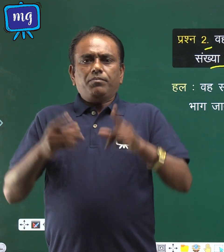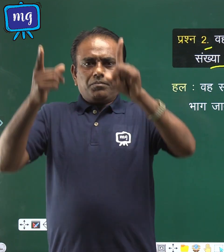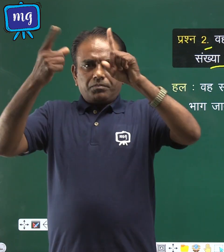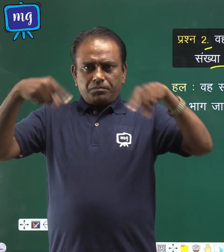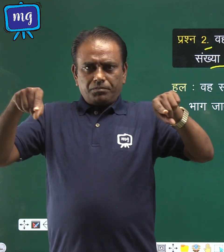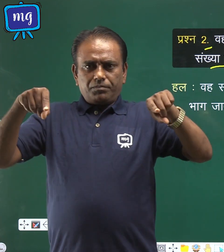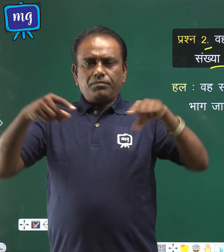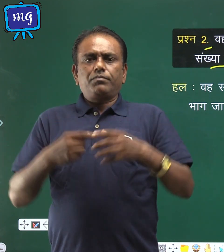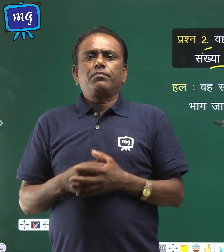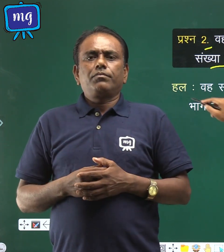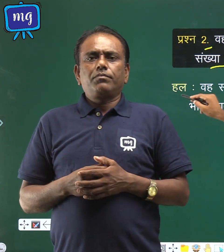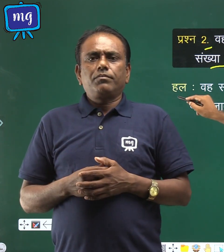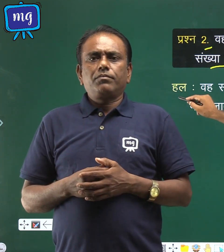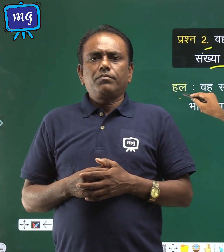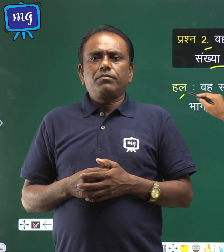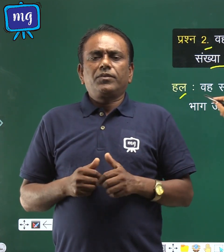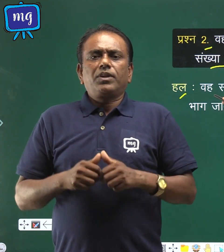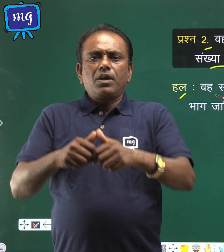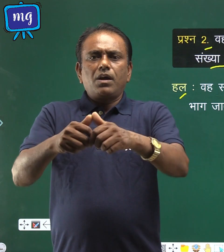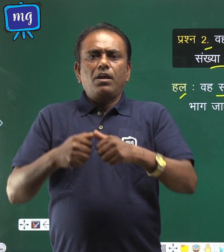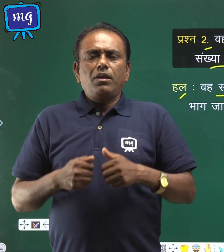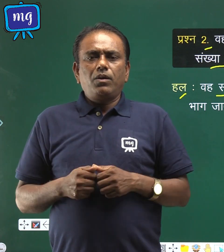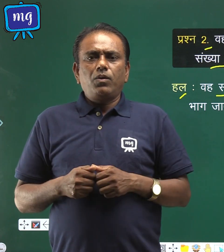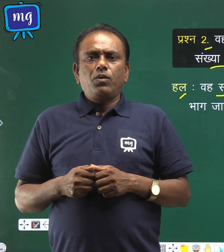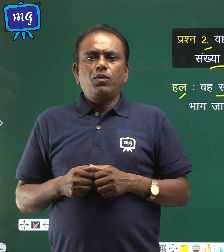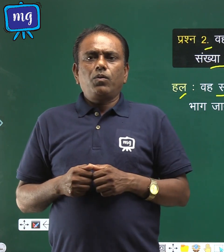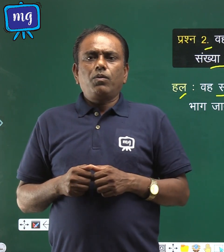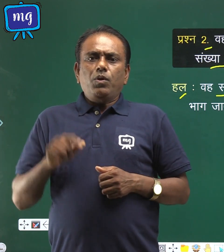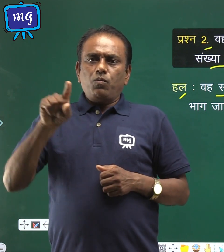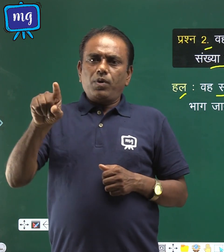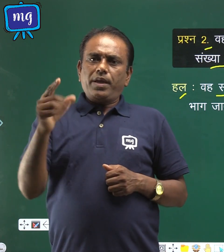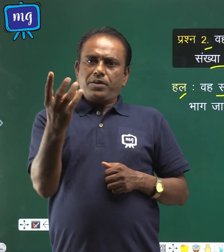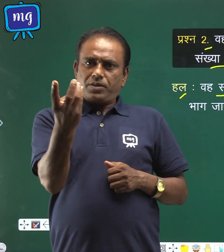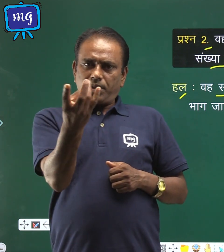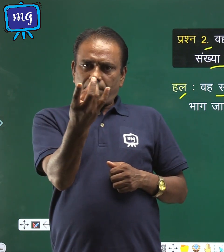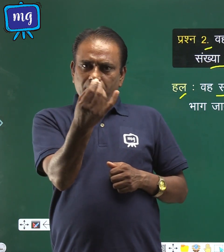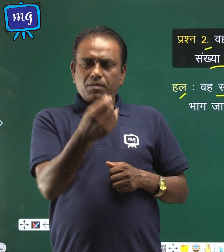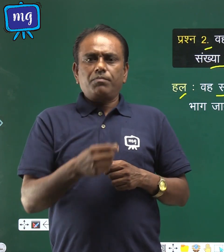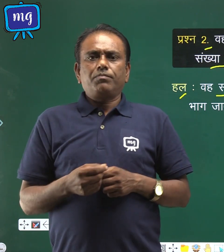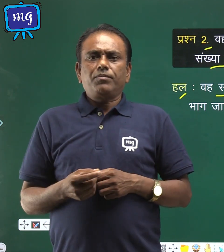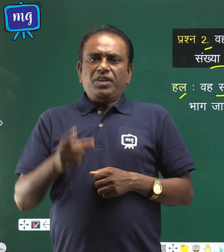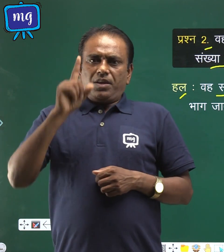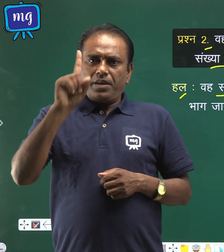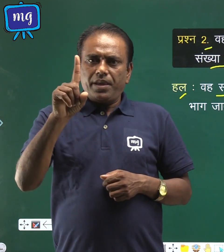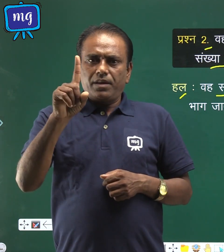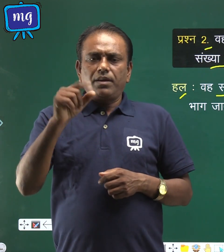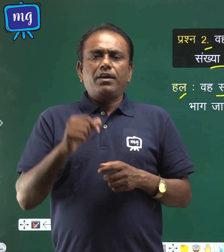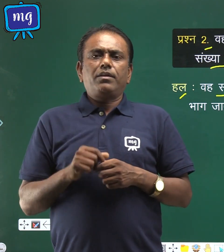भाग जाता है। हाल: वह संख्या 1